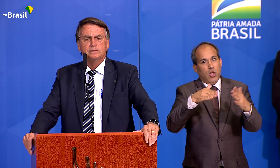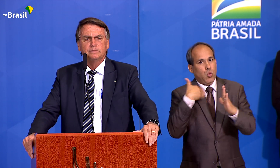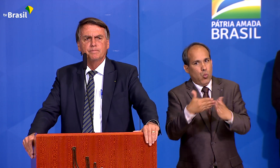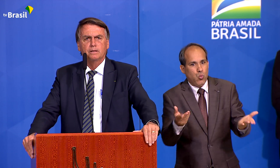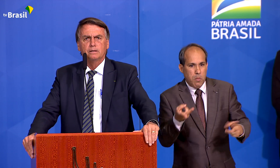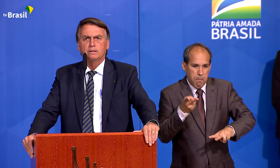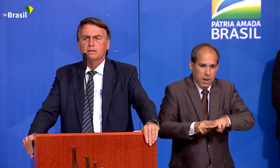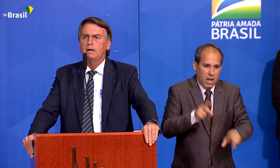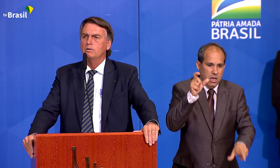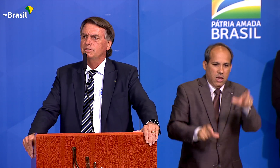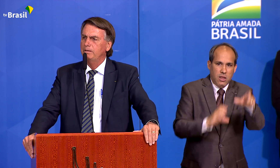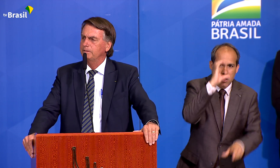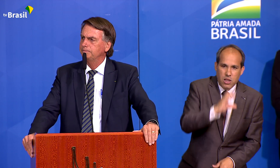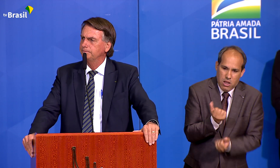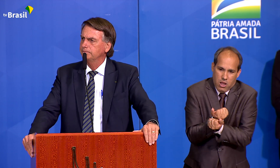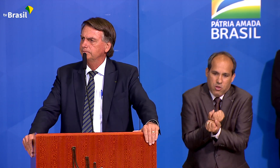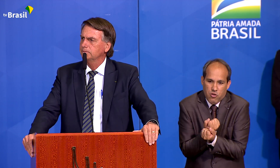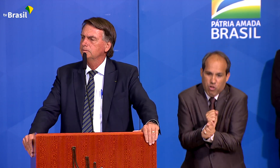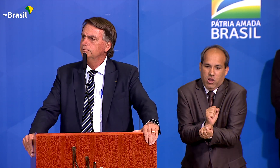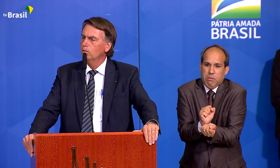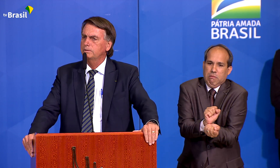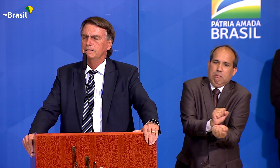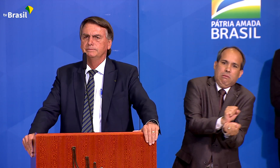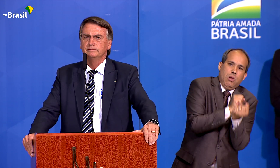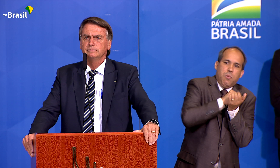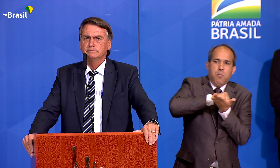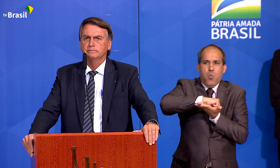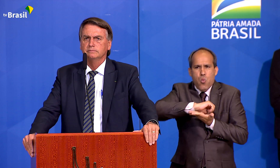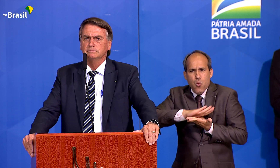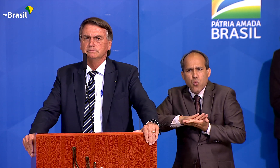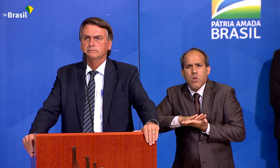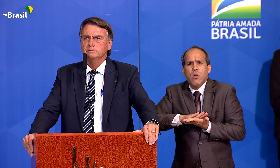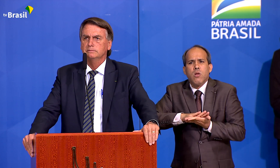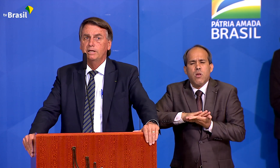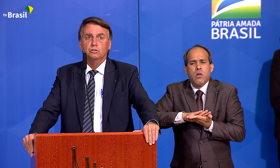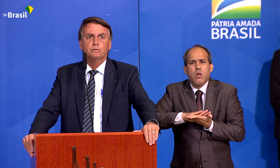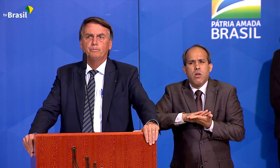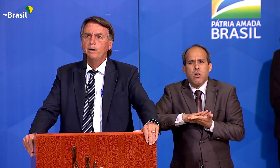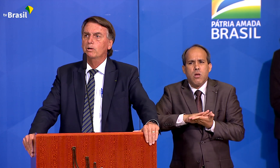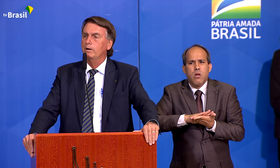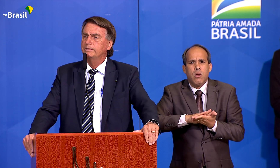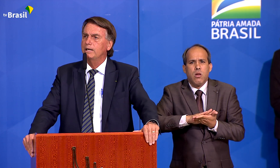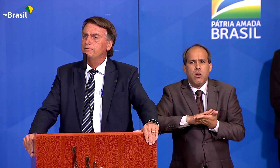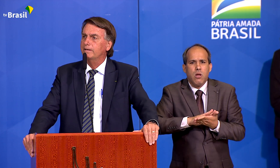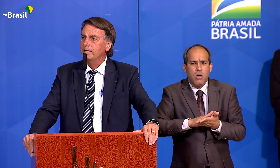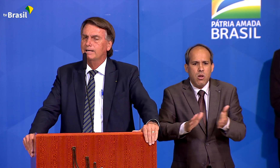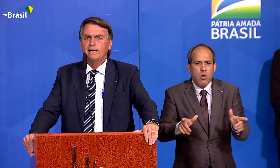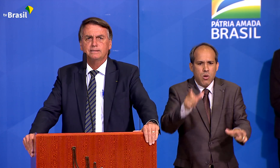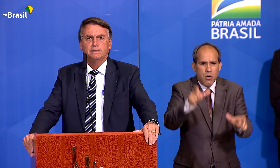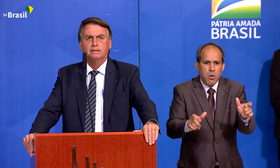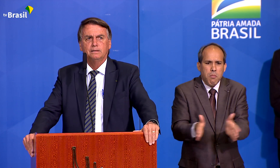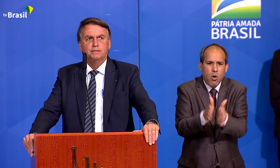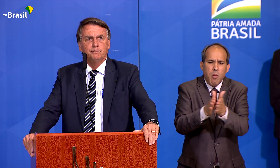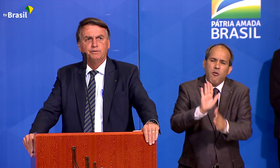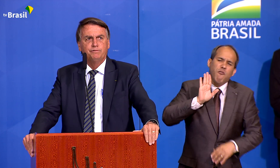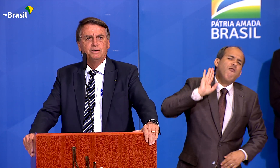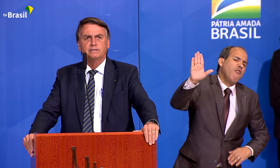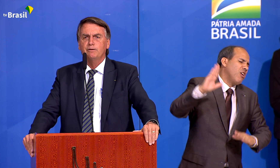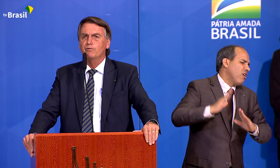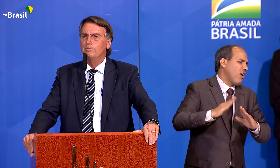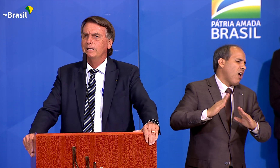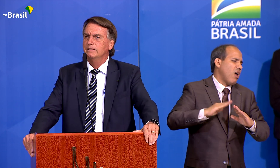tudo Fred algema multa e deixa o pobre coitado ficar em casa